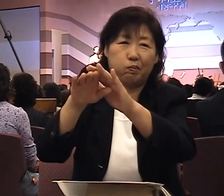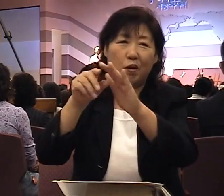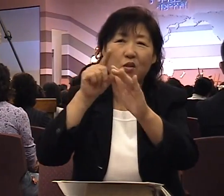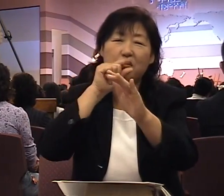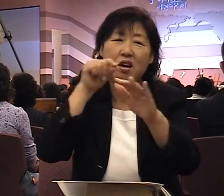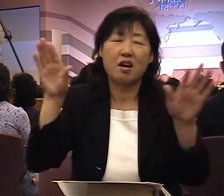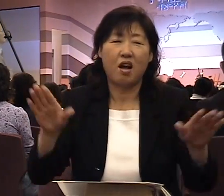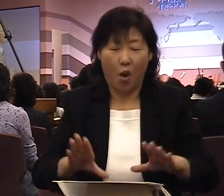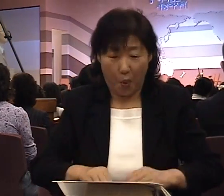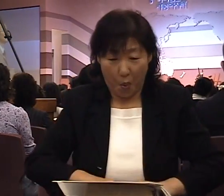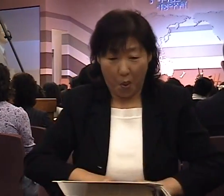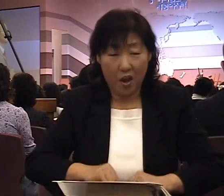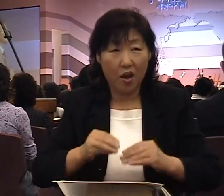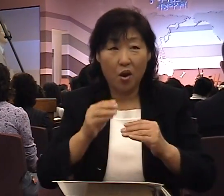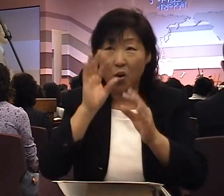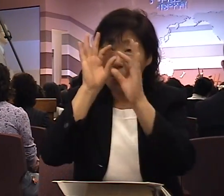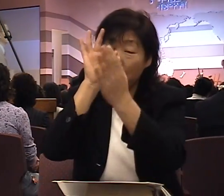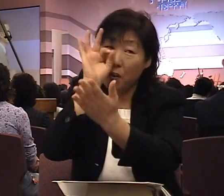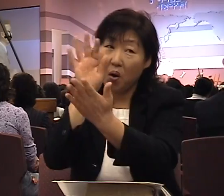있느냐?